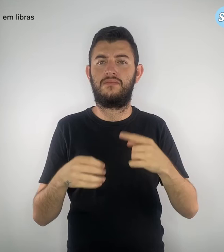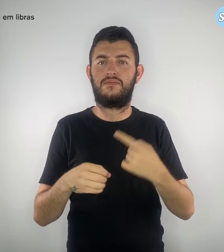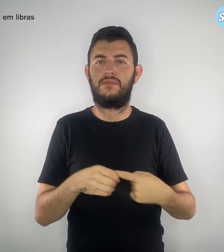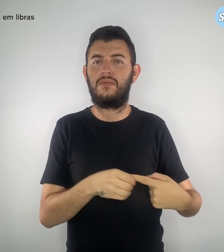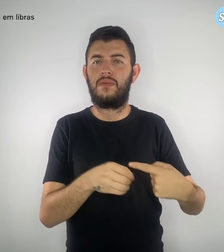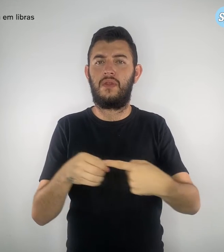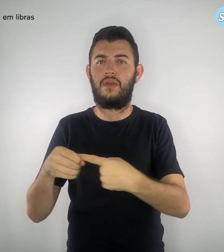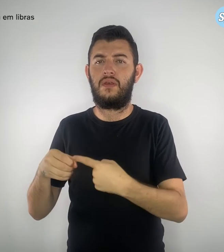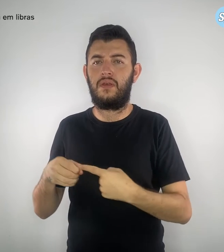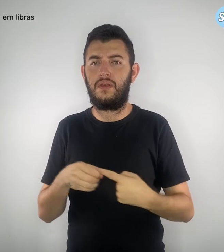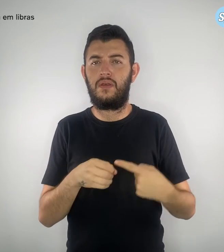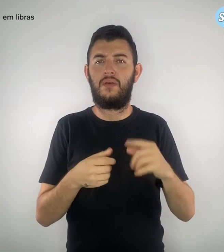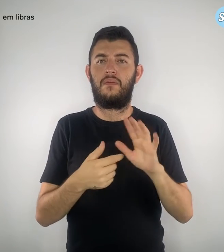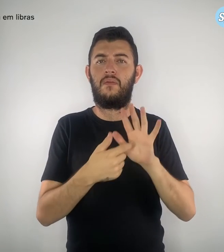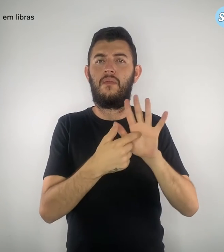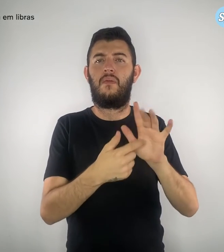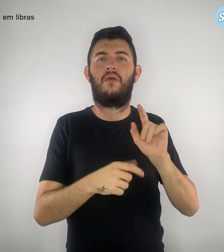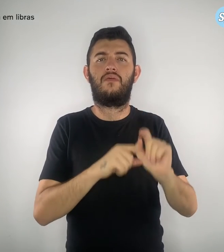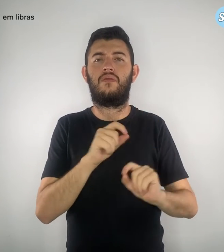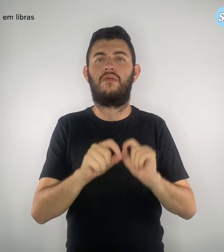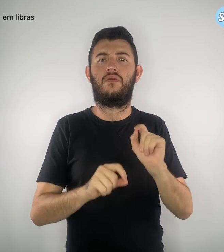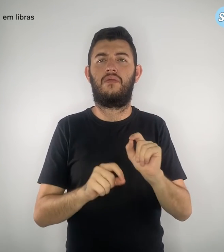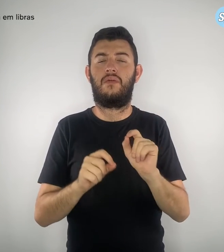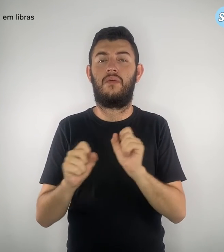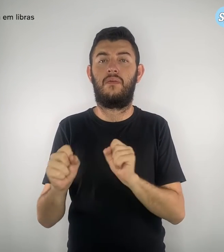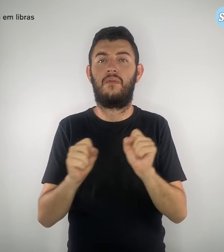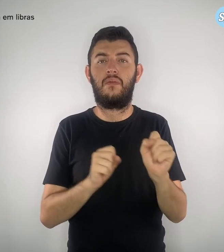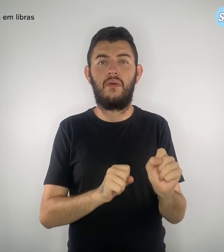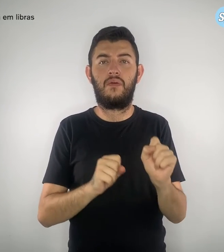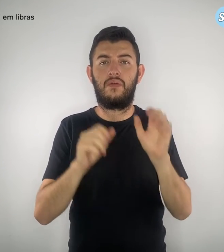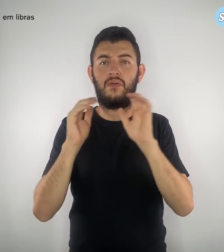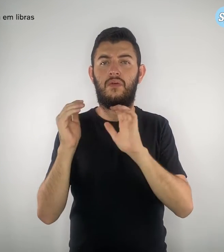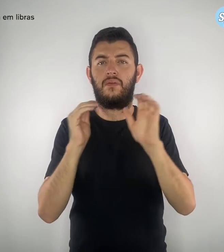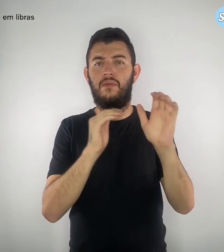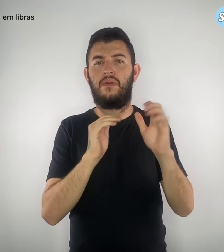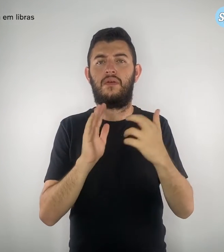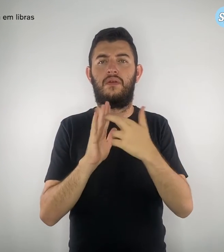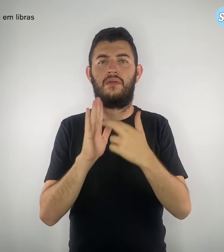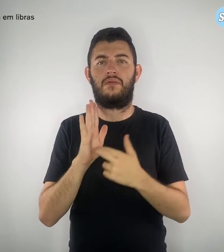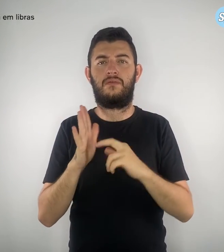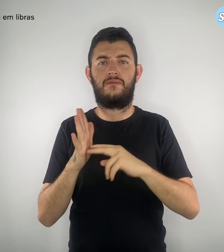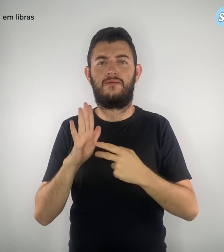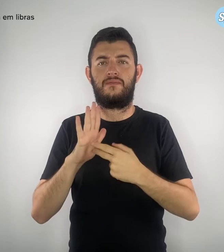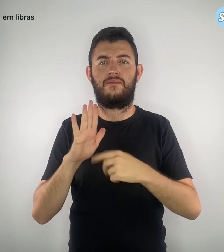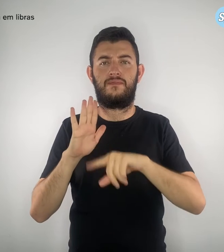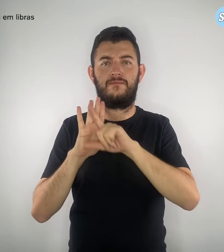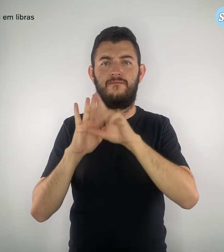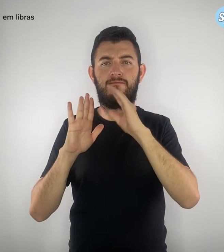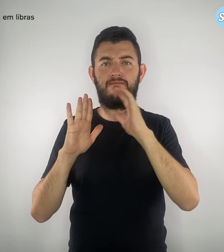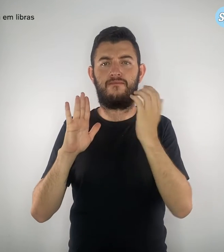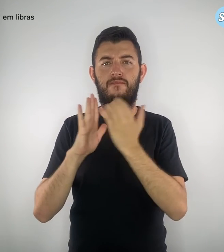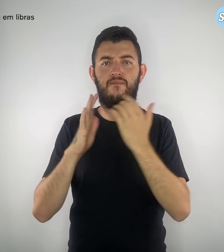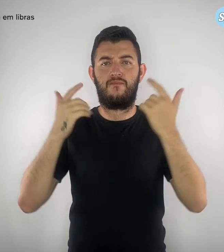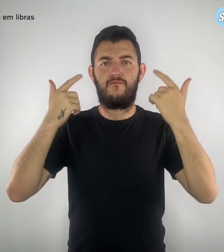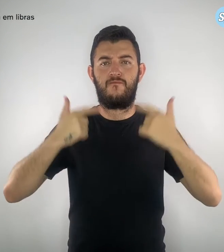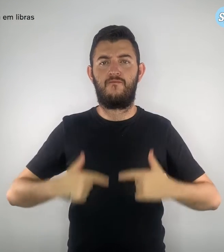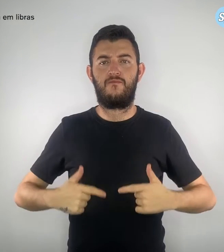tais poderes devem obedecer aos princípios de legalidade, impessoalidade,